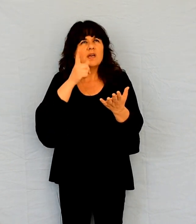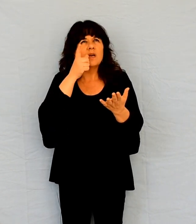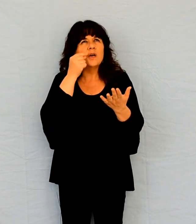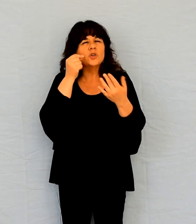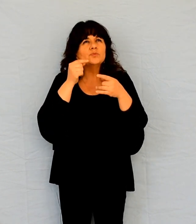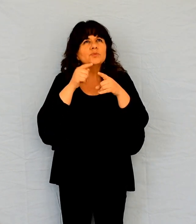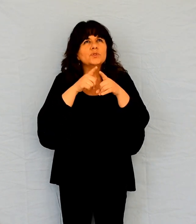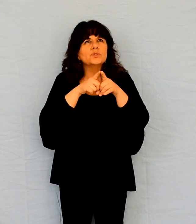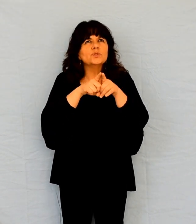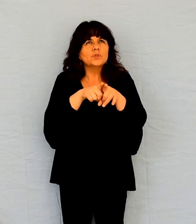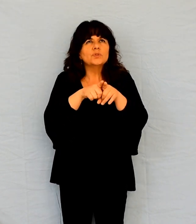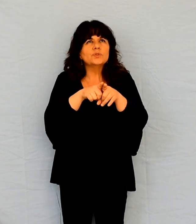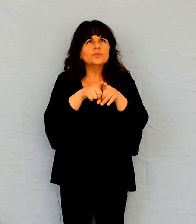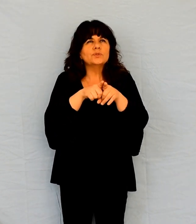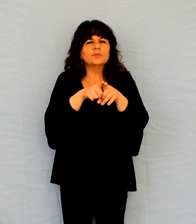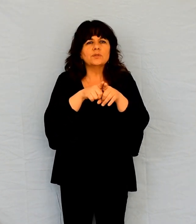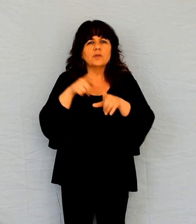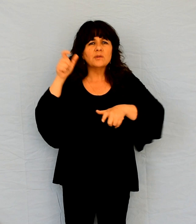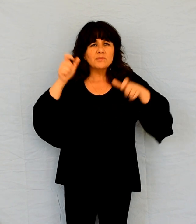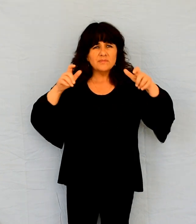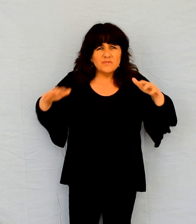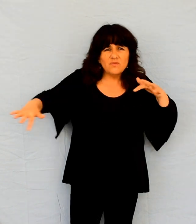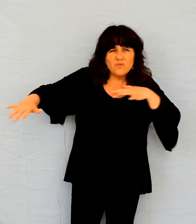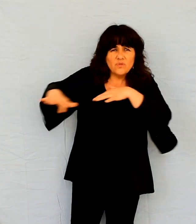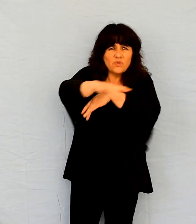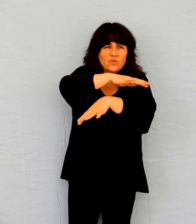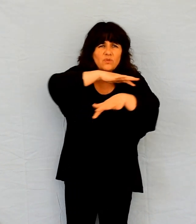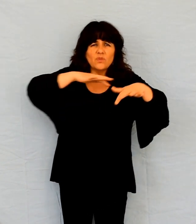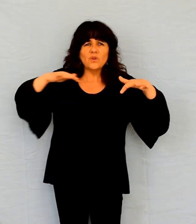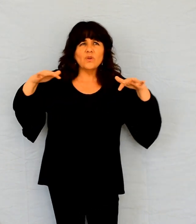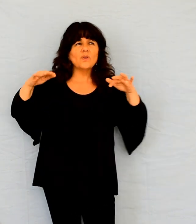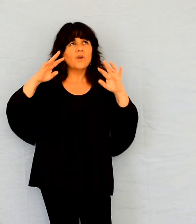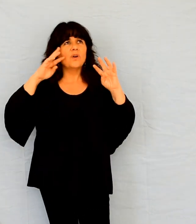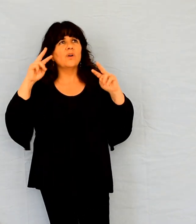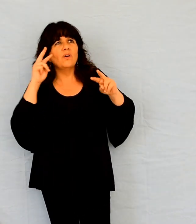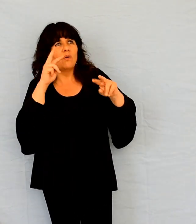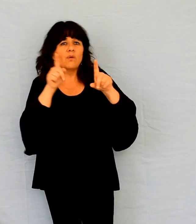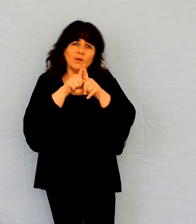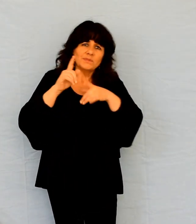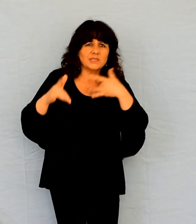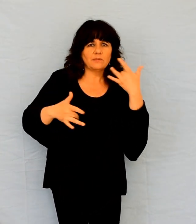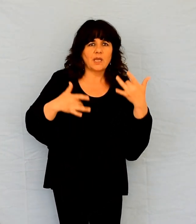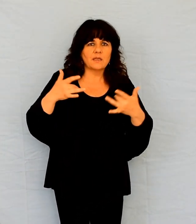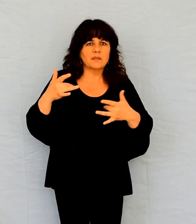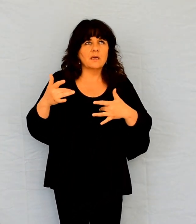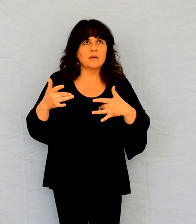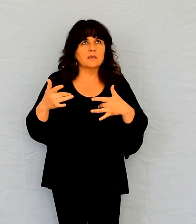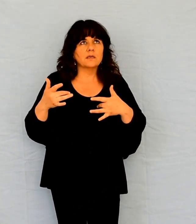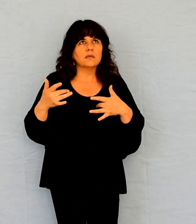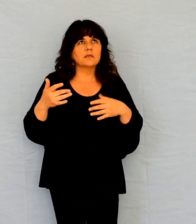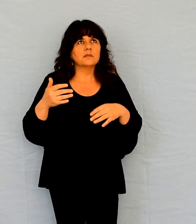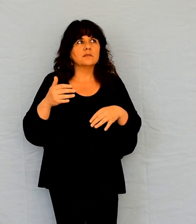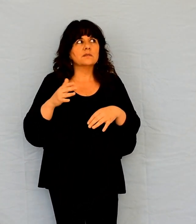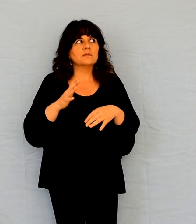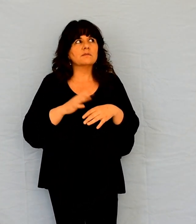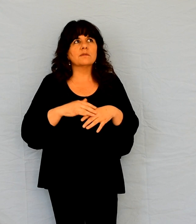Et toute la foule des gens qui s'étaient rassemblés pour ce spectacle, observant ce qui se passait,